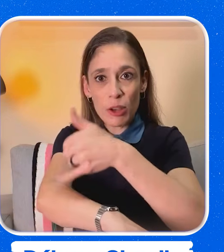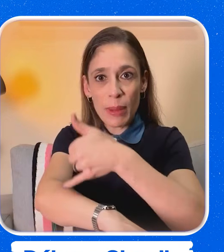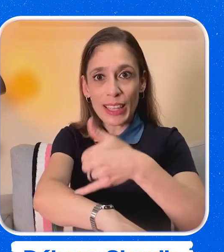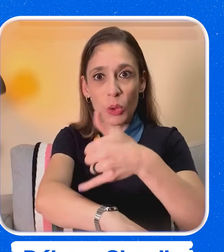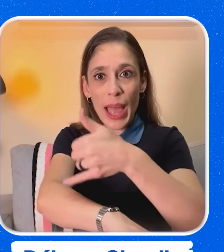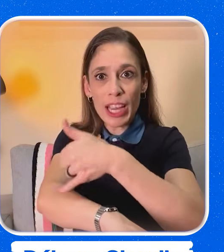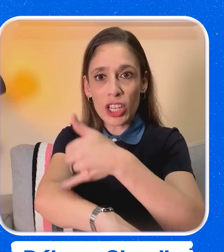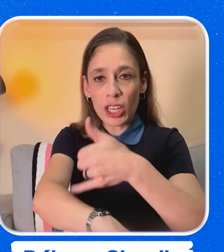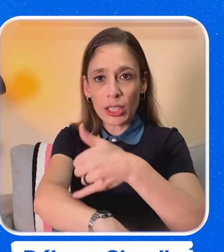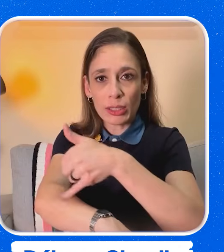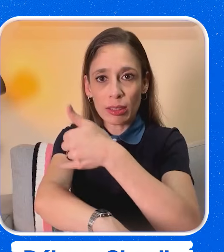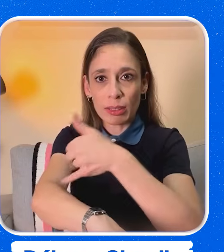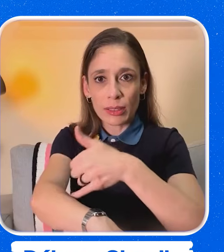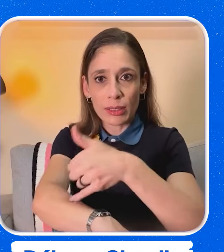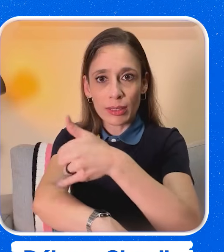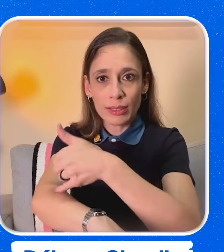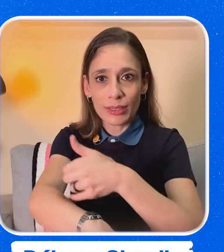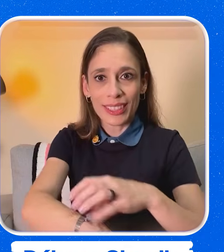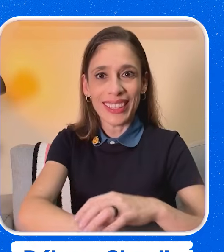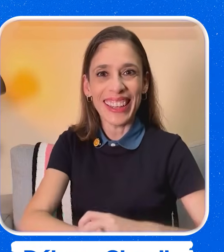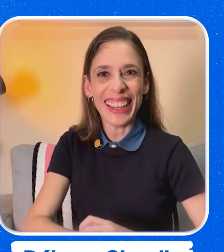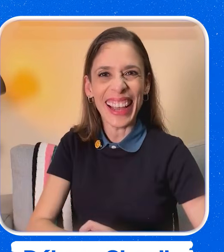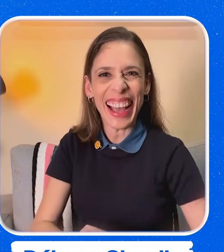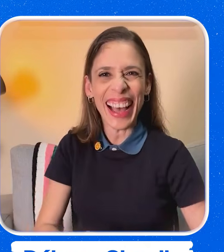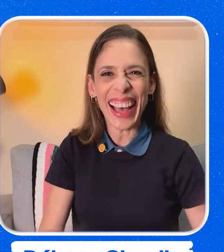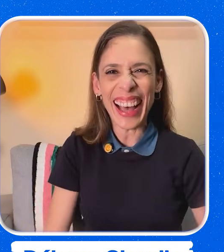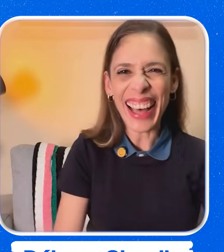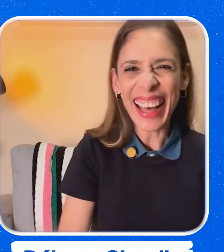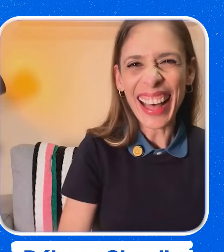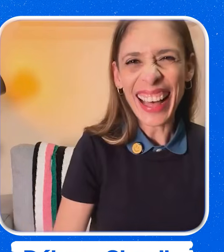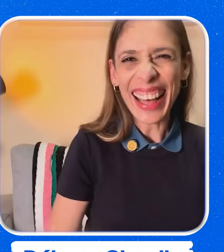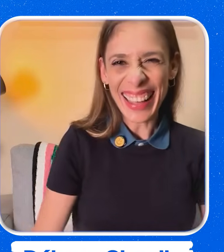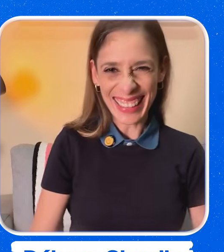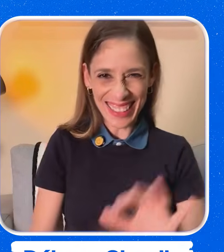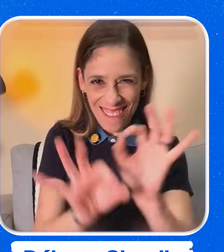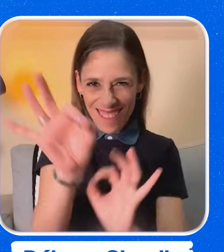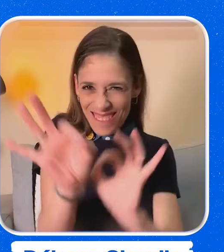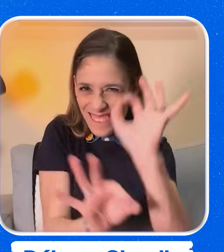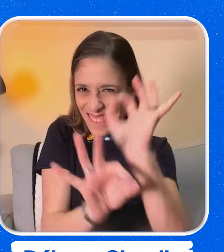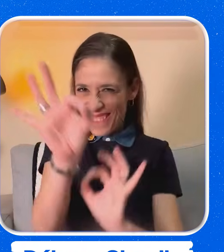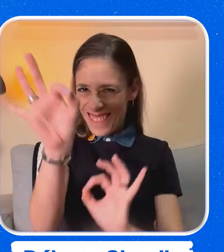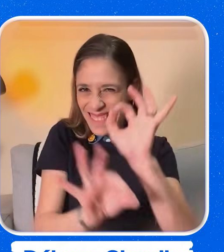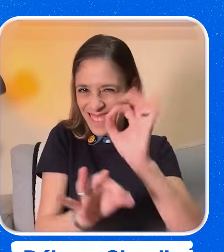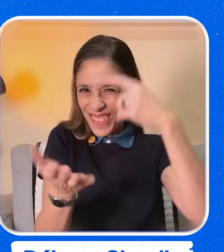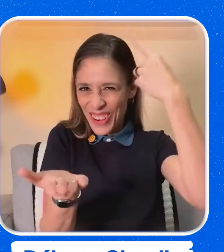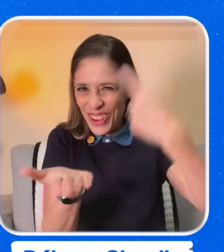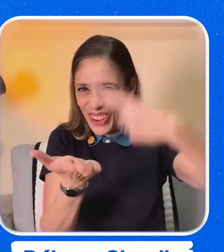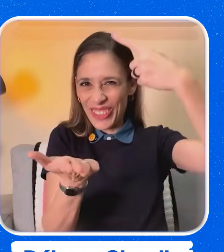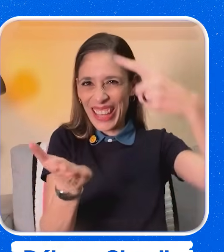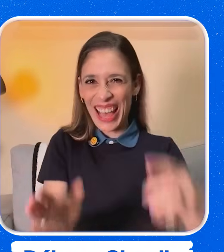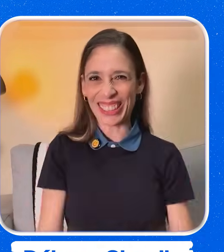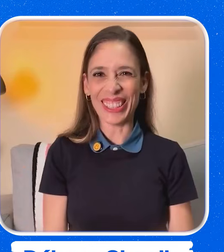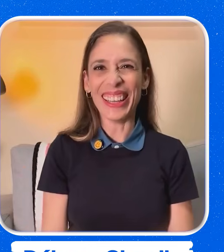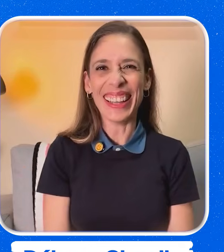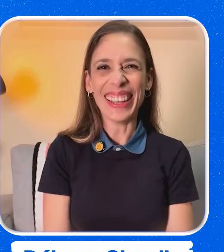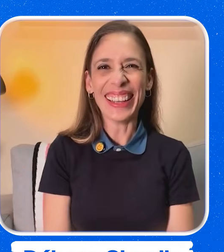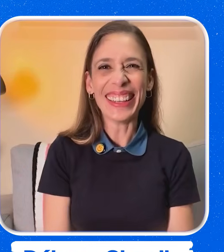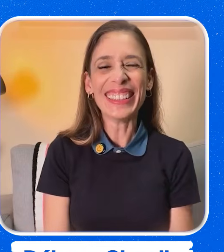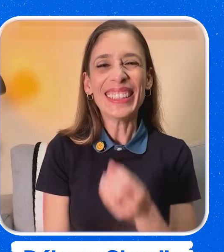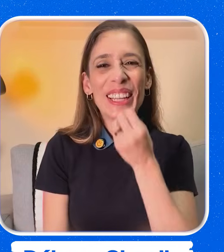6 anos sem E uma poder. tatuagem. Vou me planejar para ir para isso.